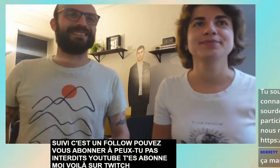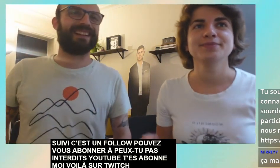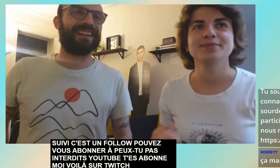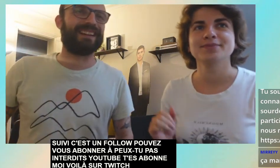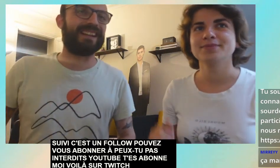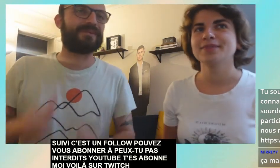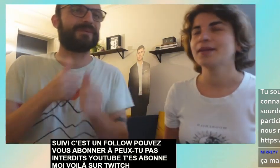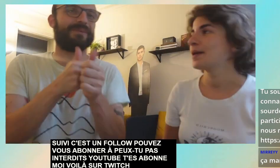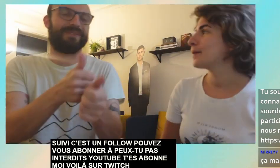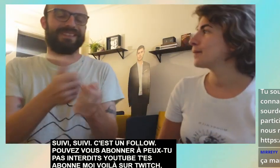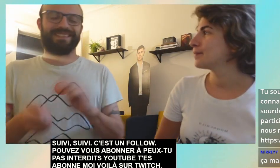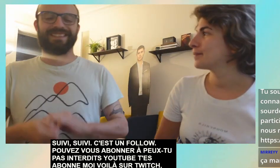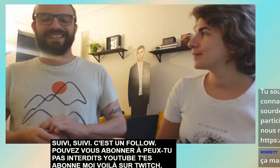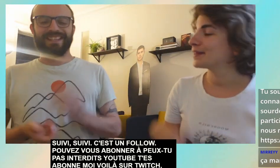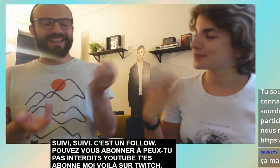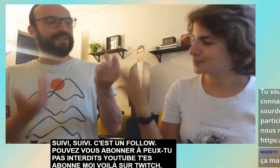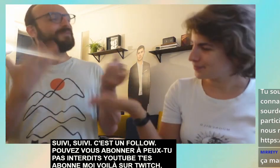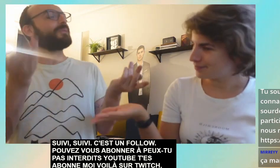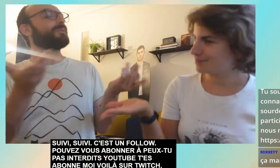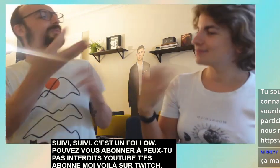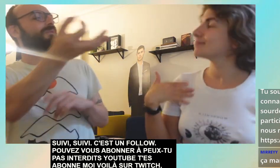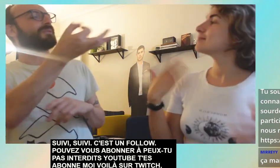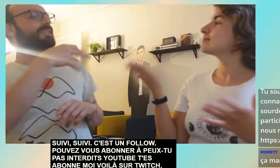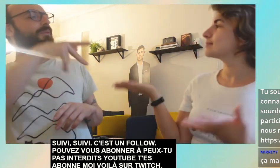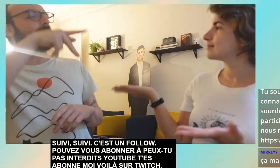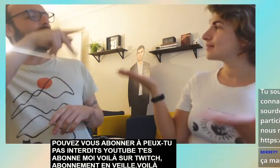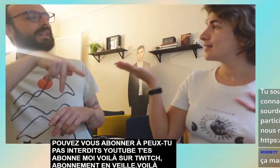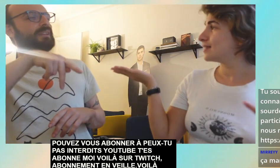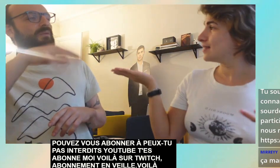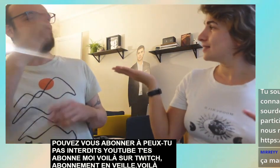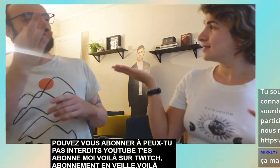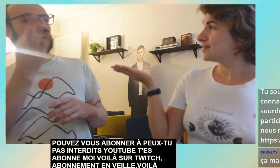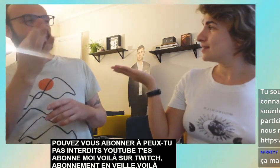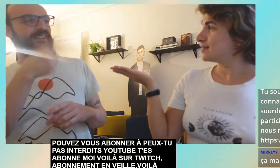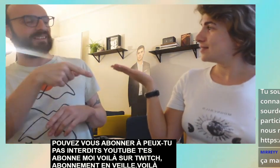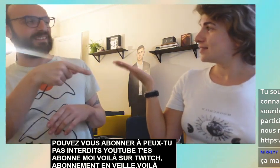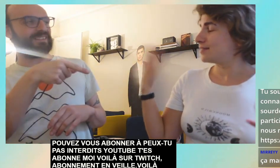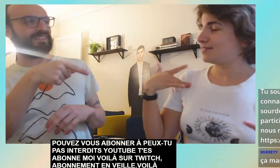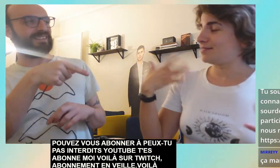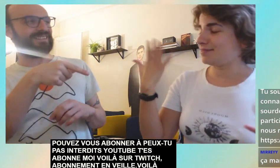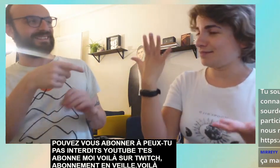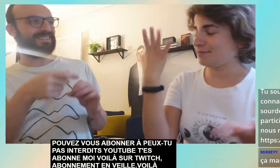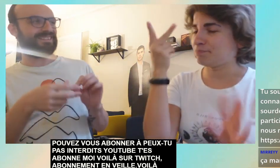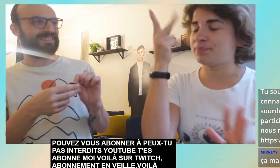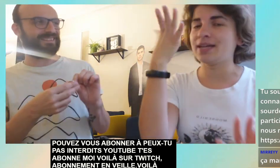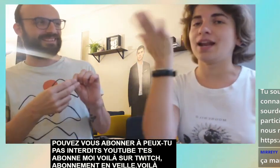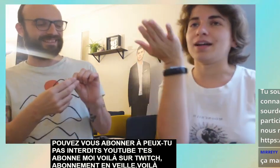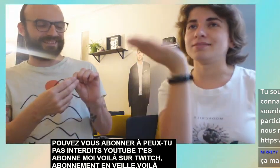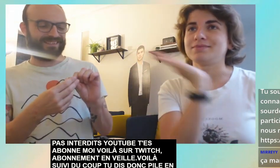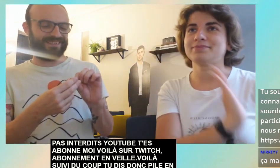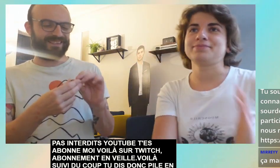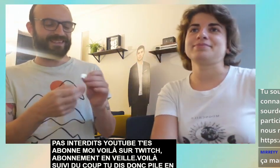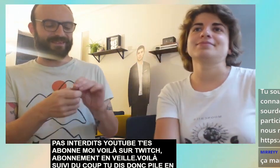Voilà. Suivi. Du coup, tu dis donc pile face. Pile.